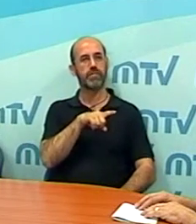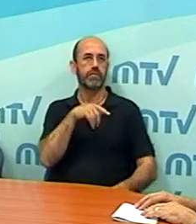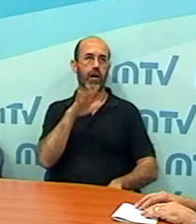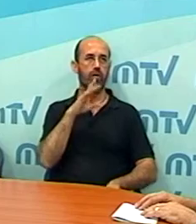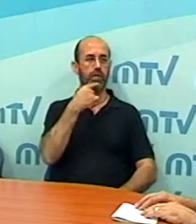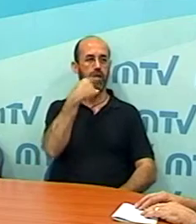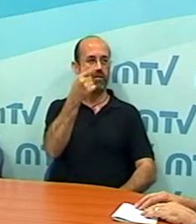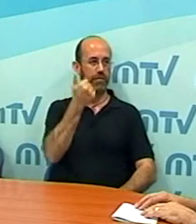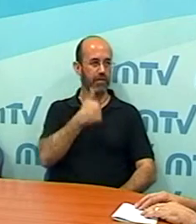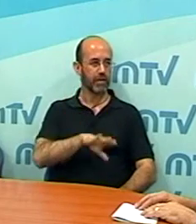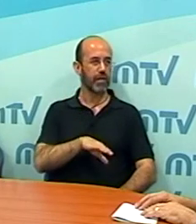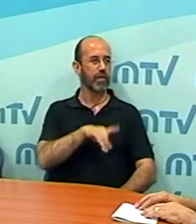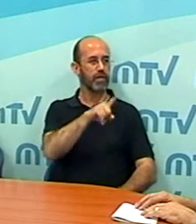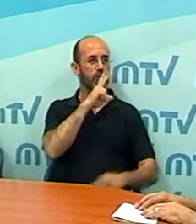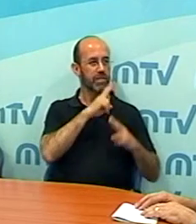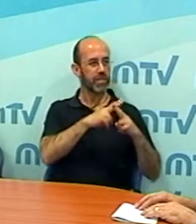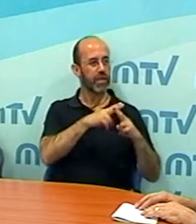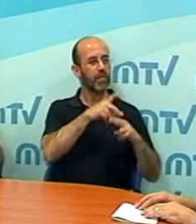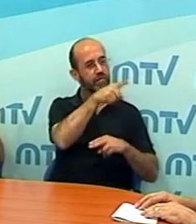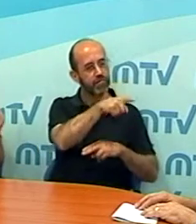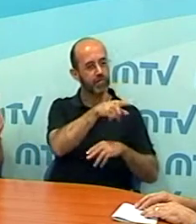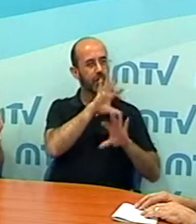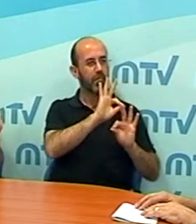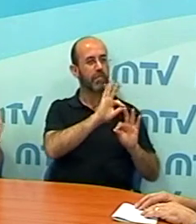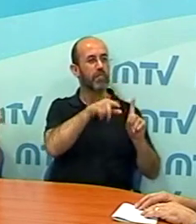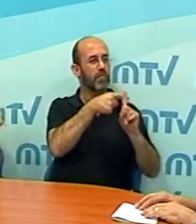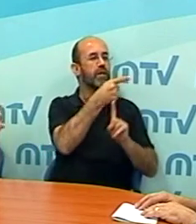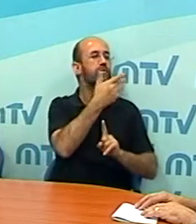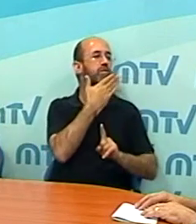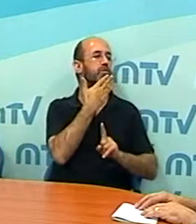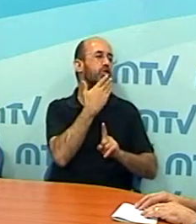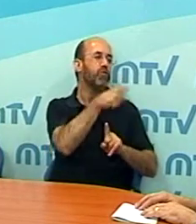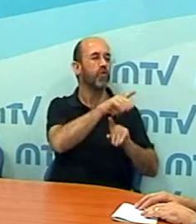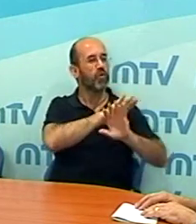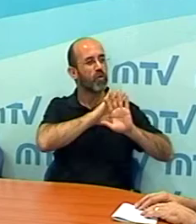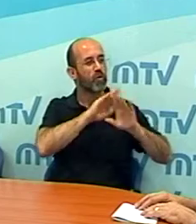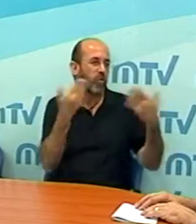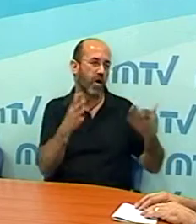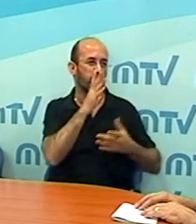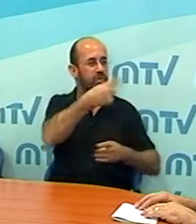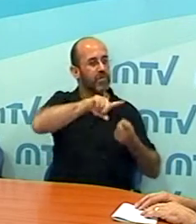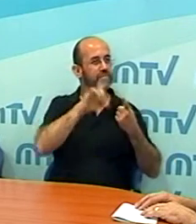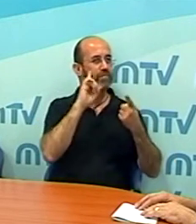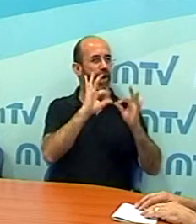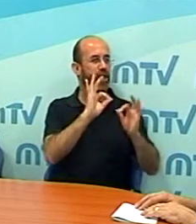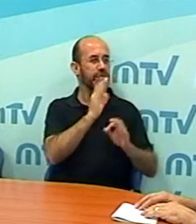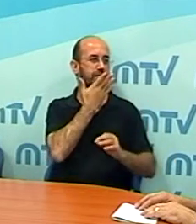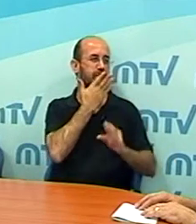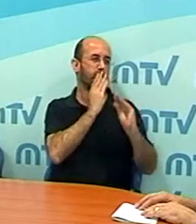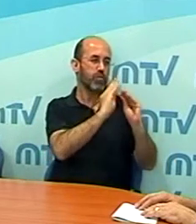aunque ya lo dijimos, cómo se llama y cuál es su signo, porque ustedes tienen un signo particular.